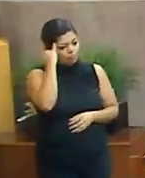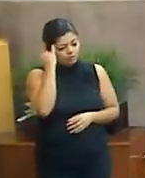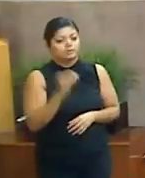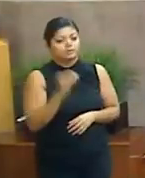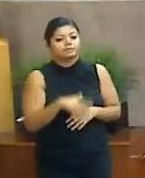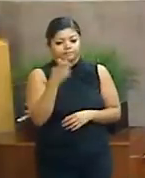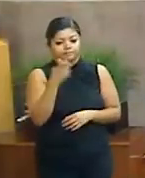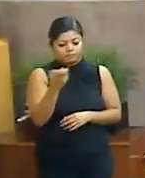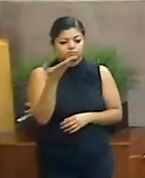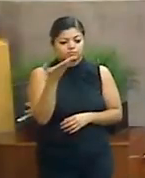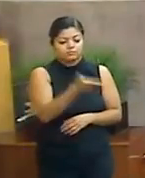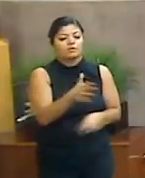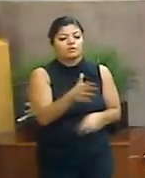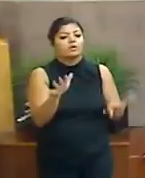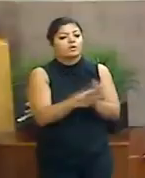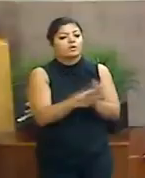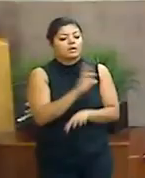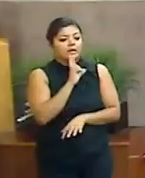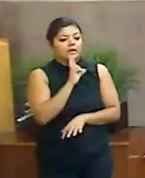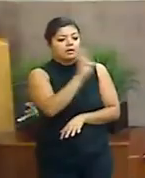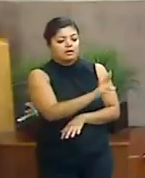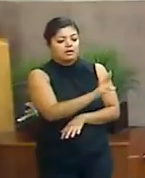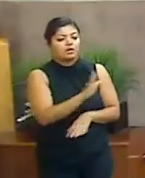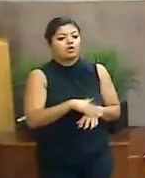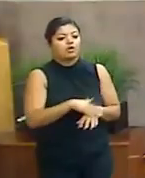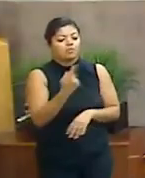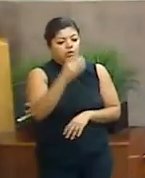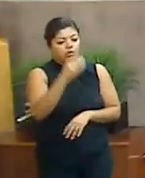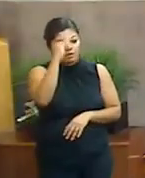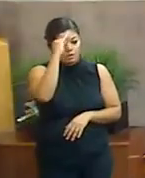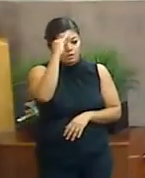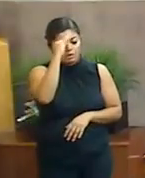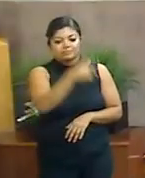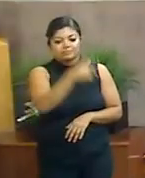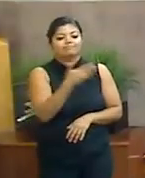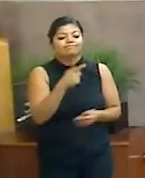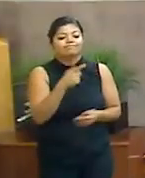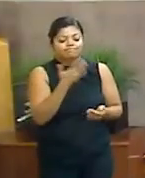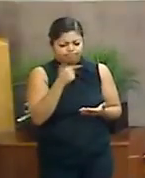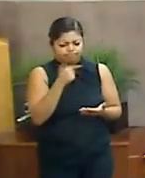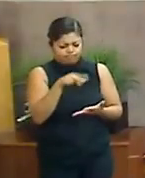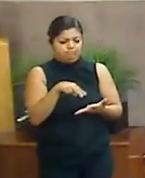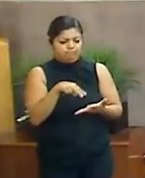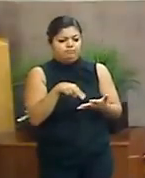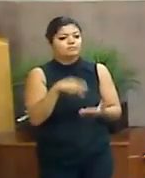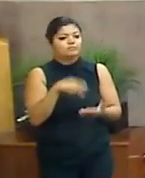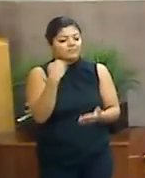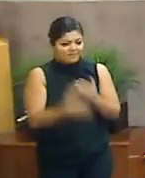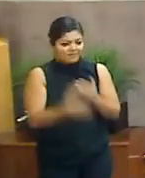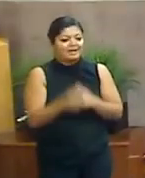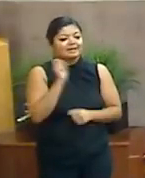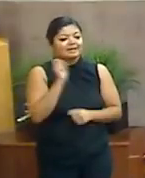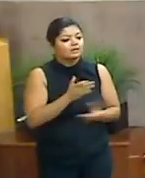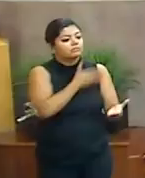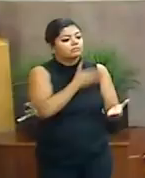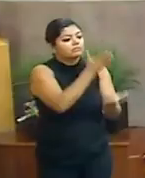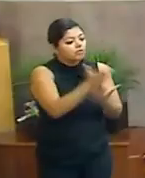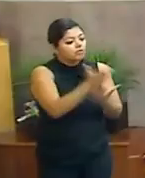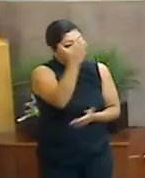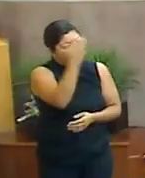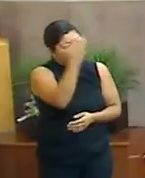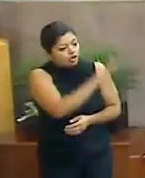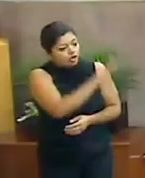los recursos se modificó la respuesta pues se considere hoy procedente una asimilación directa sin pasar por el municipio y en